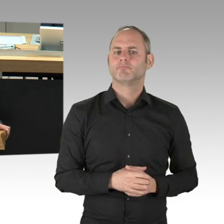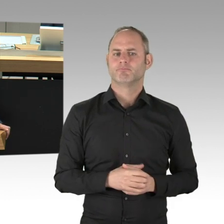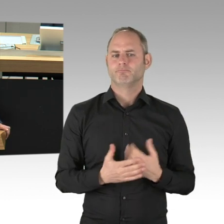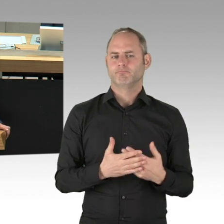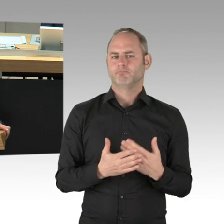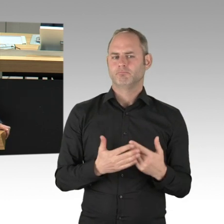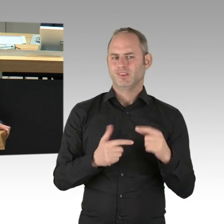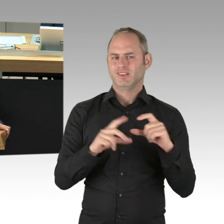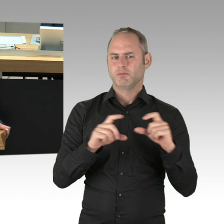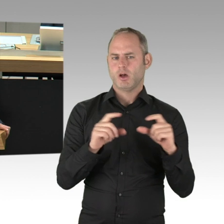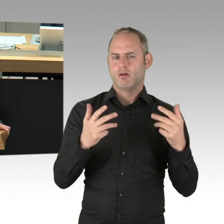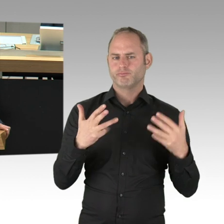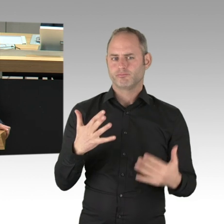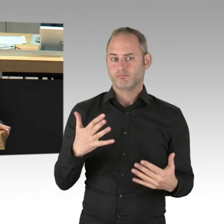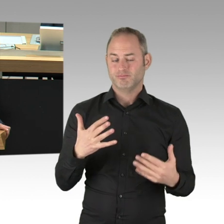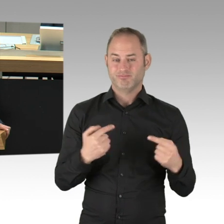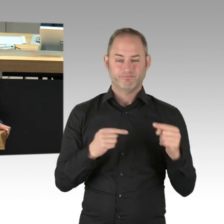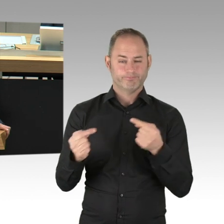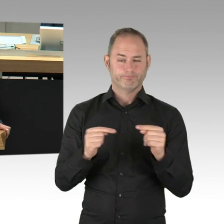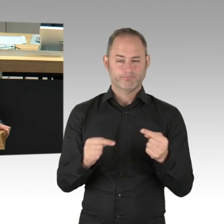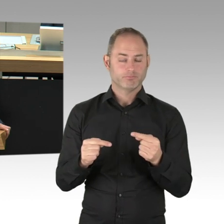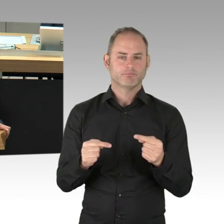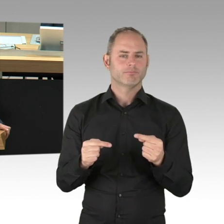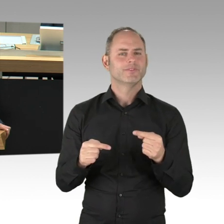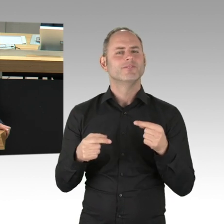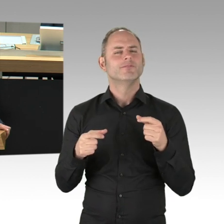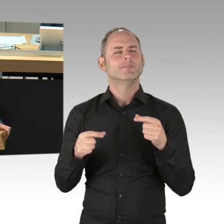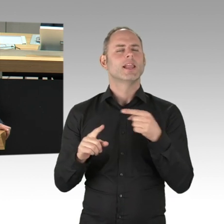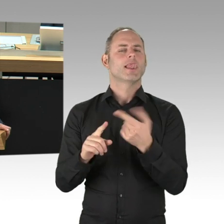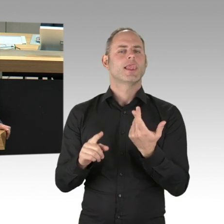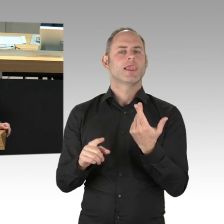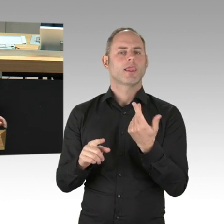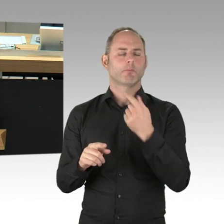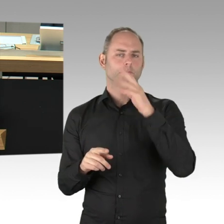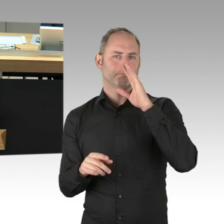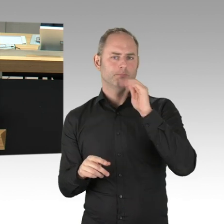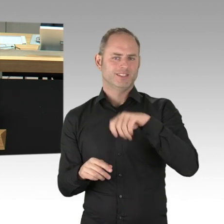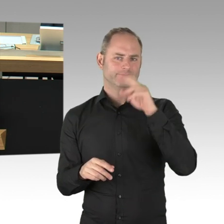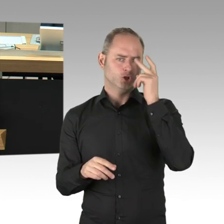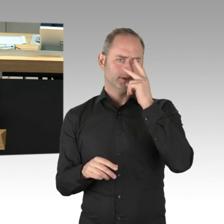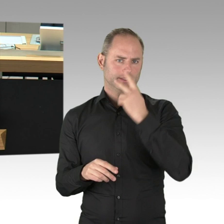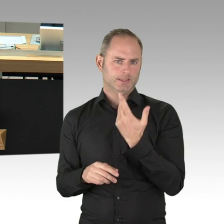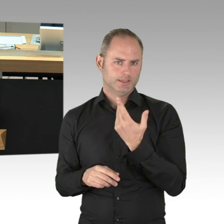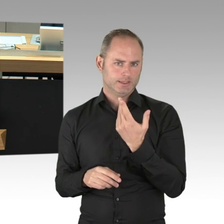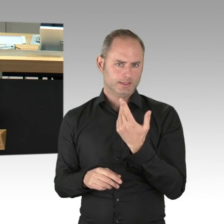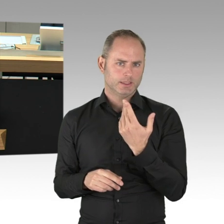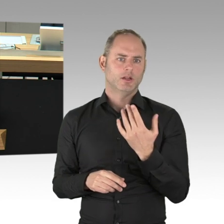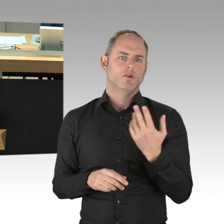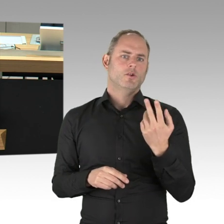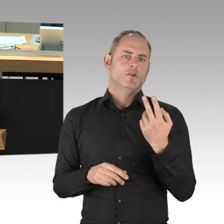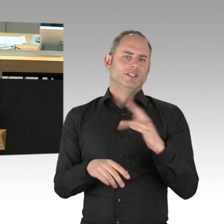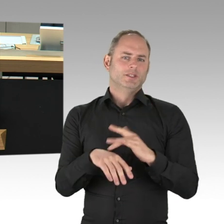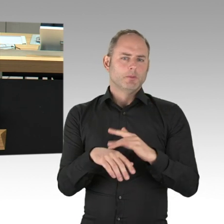jedoch Ansprechpersonen, Menschen, an die man sich wenden kann. Auch aus diesem Grund finde ich es richtig, dass